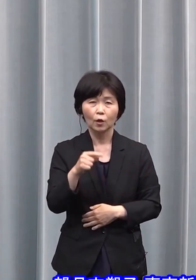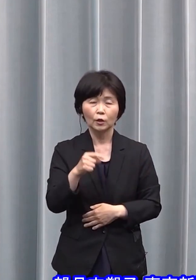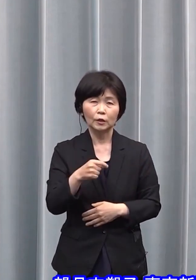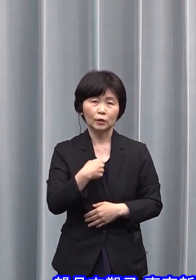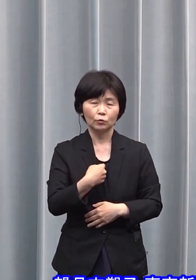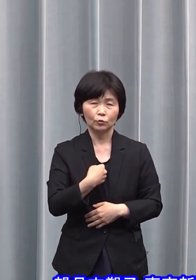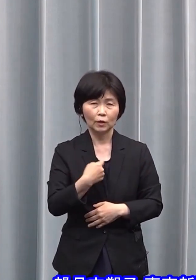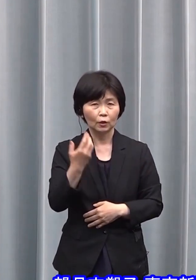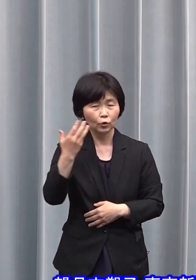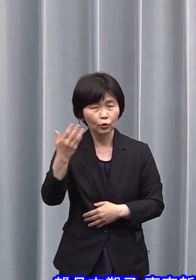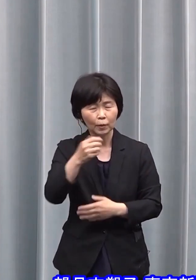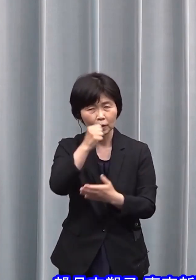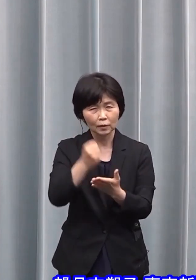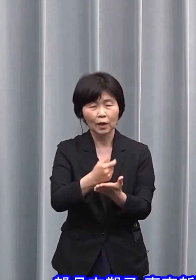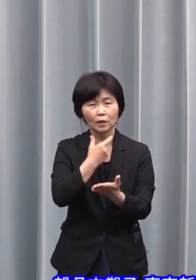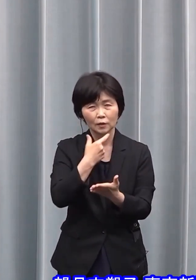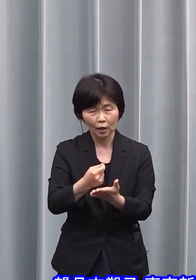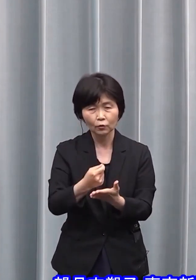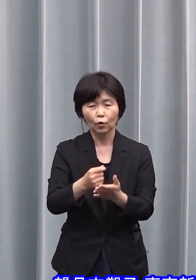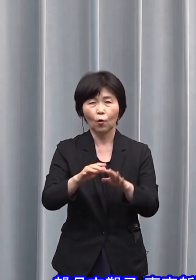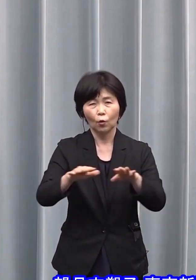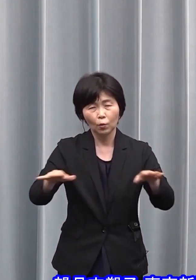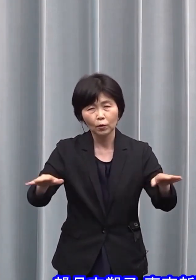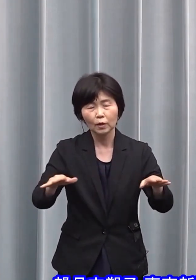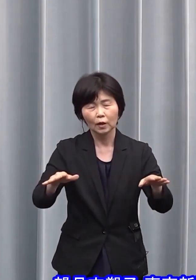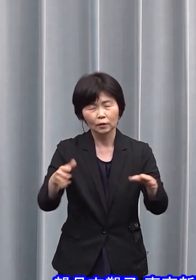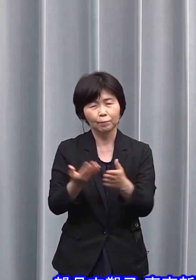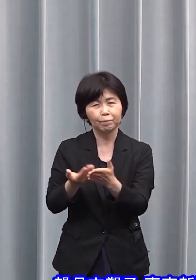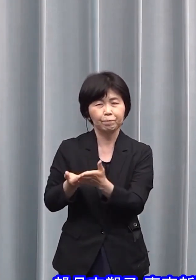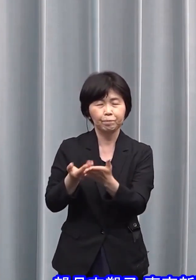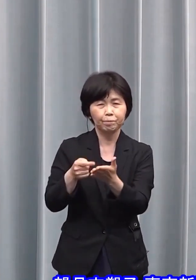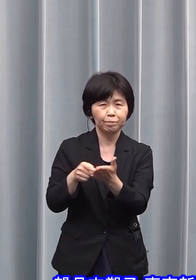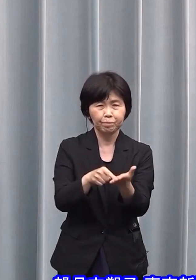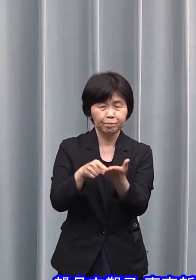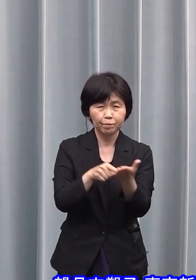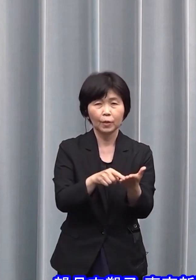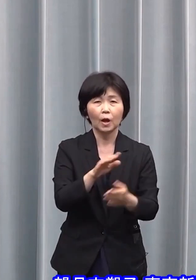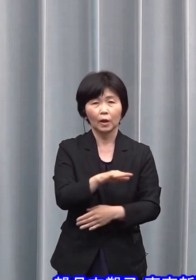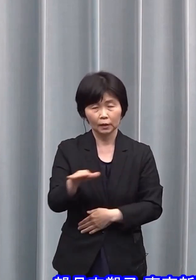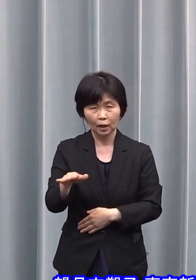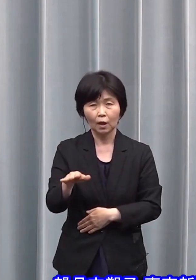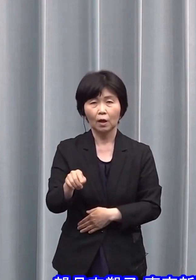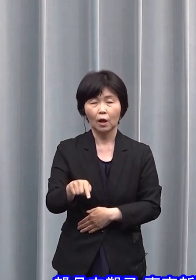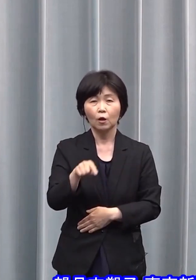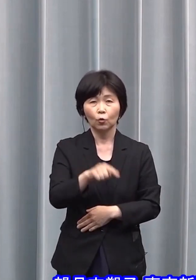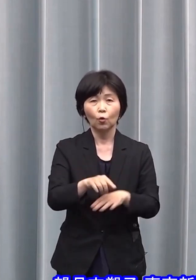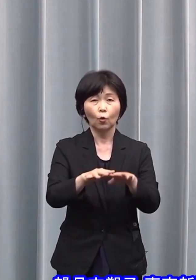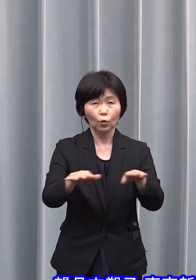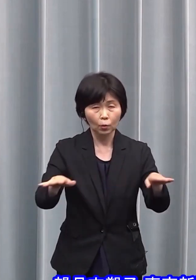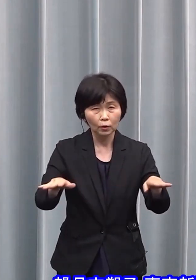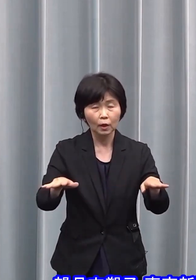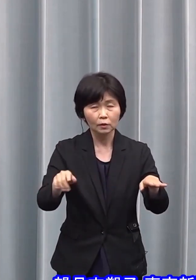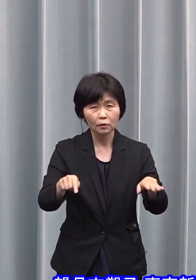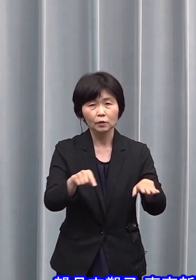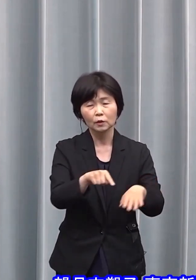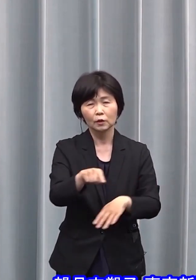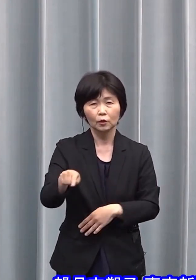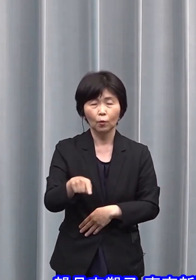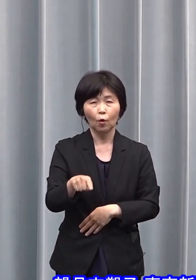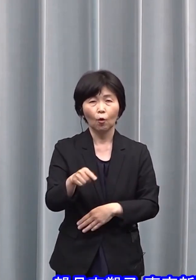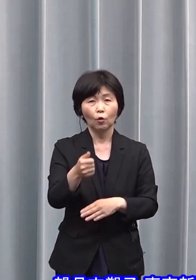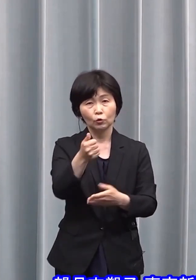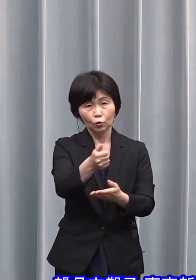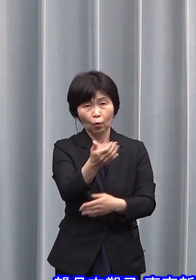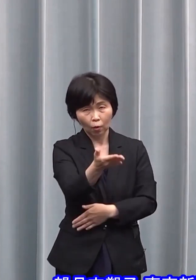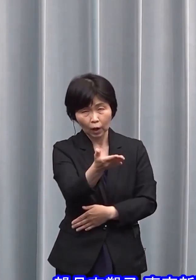てほしいと、まあ、切々と小さい子どもたちが訴えておりました。まあ、こういった子どもたちにもですね、長官の立場では、これ